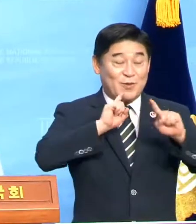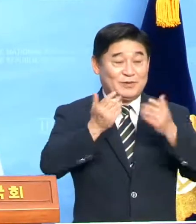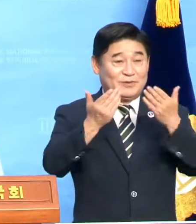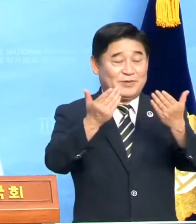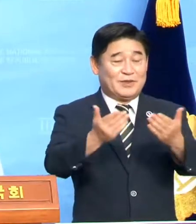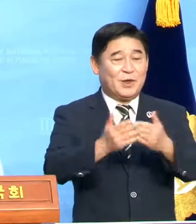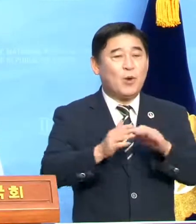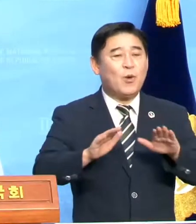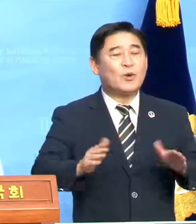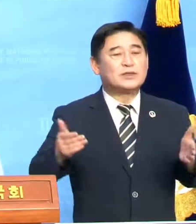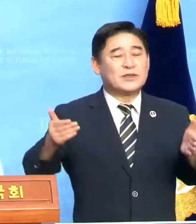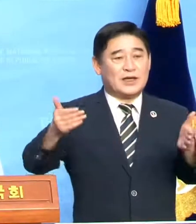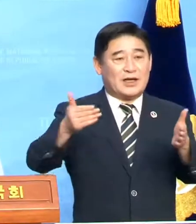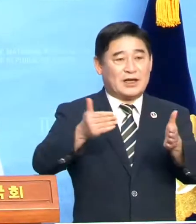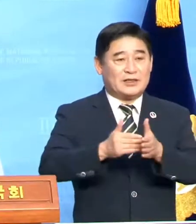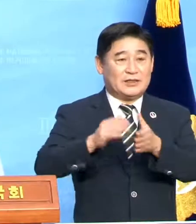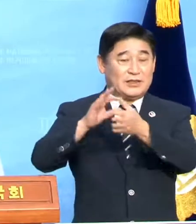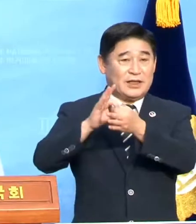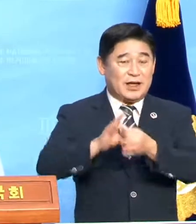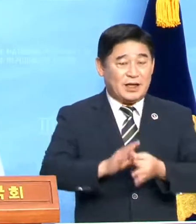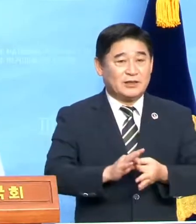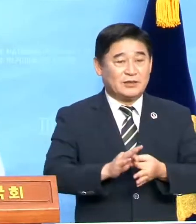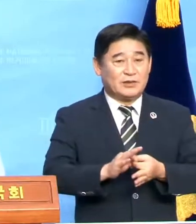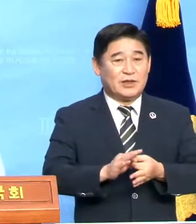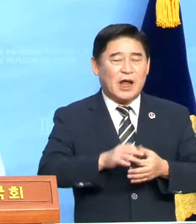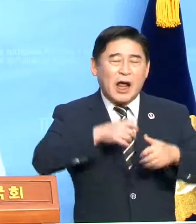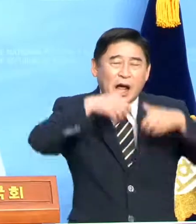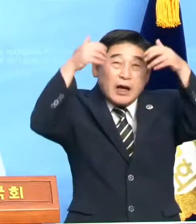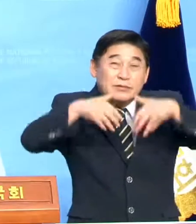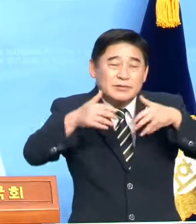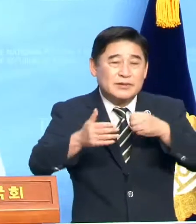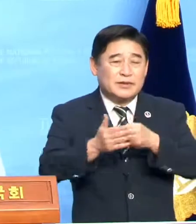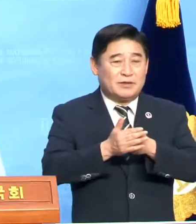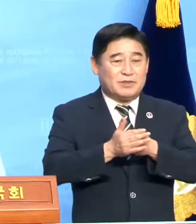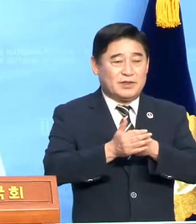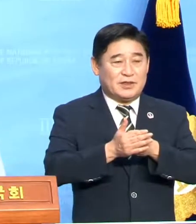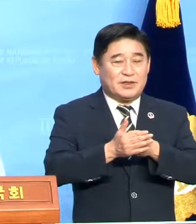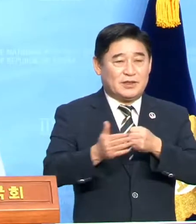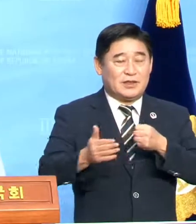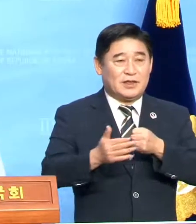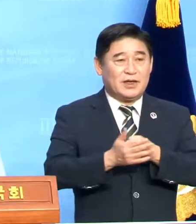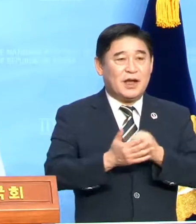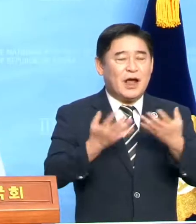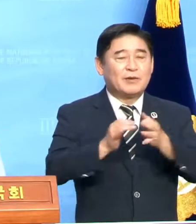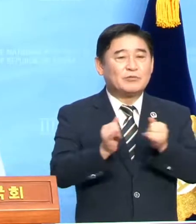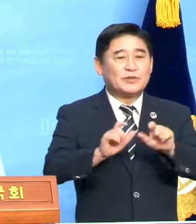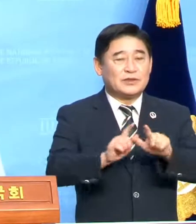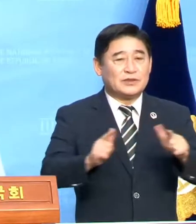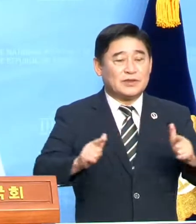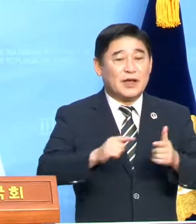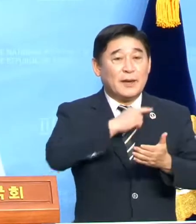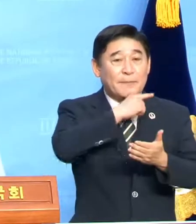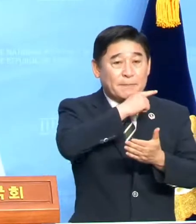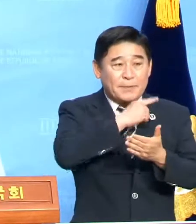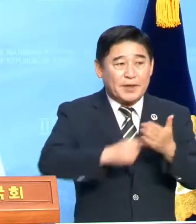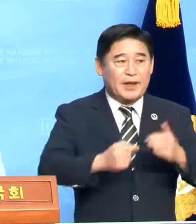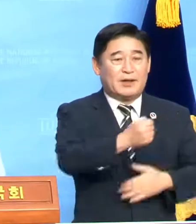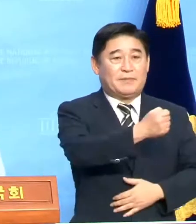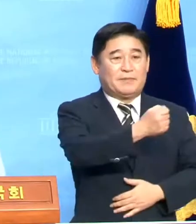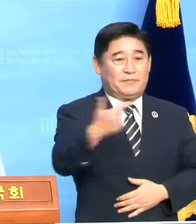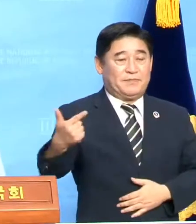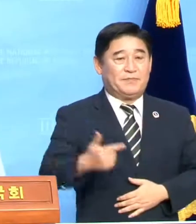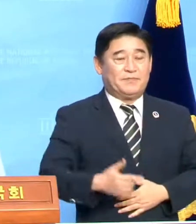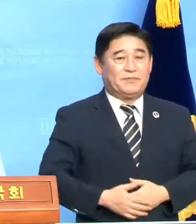제 오늘까지 이어지고 있는 폭우로 인해서 긴급 짱아 많은 국민 분들이 수해로 인한 피해를 입고